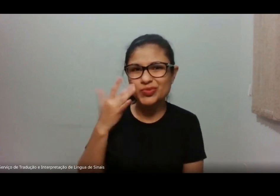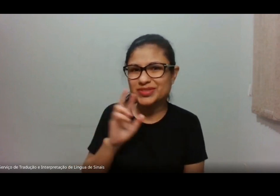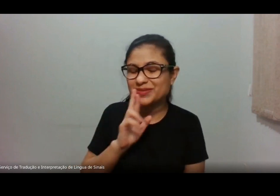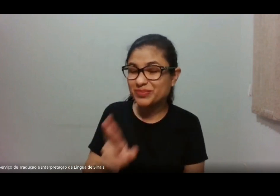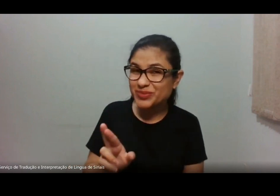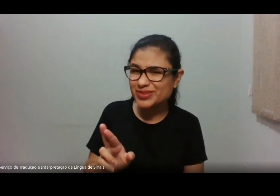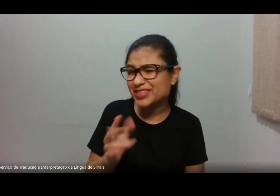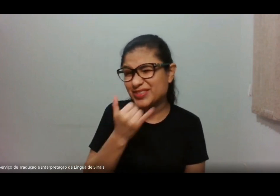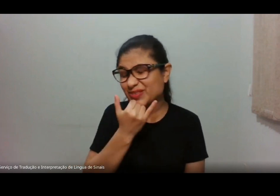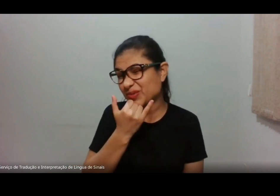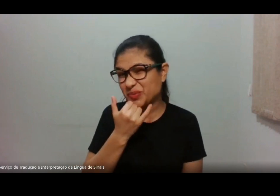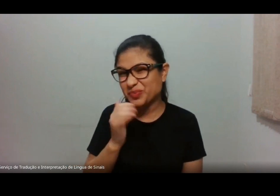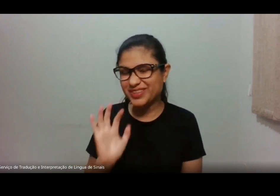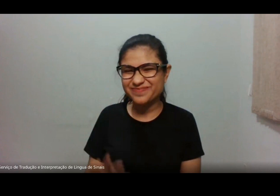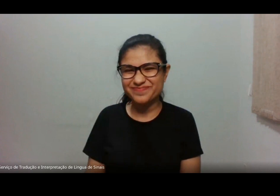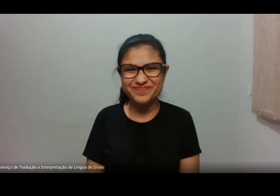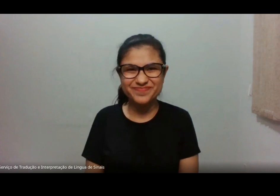isso.